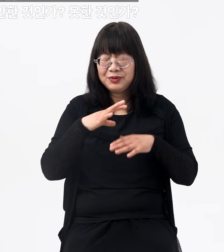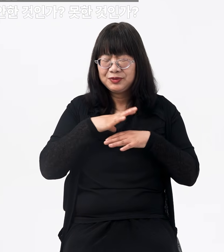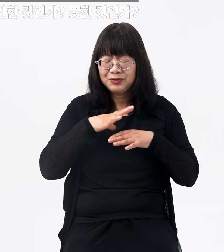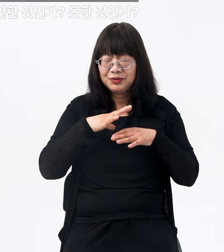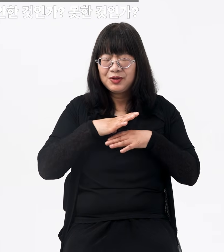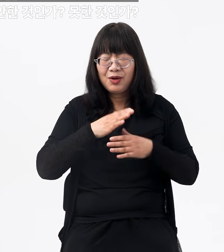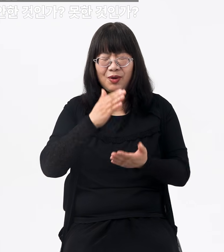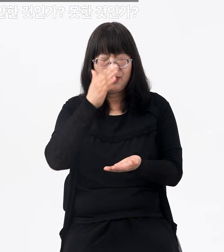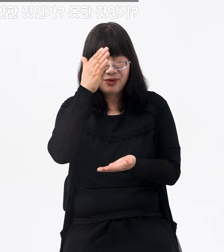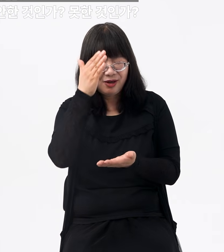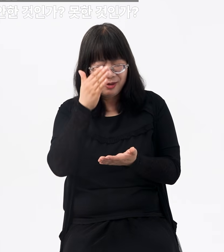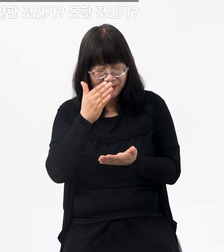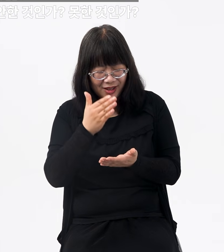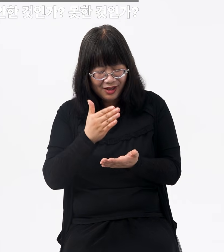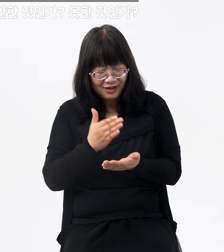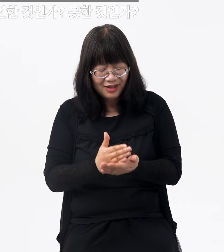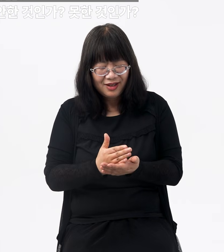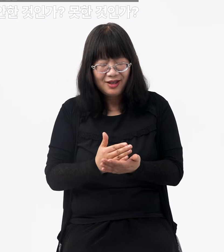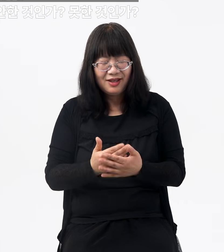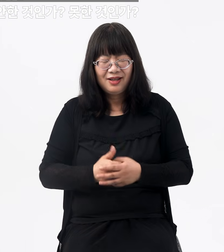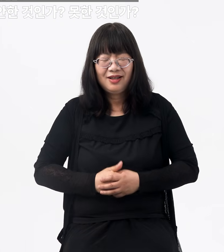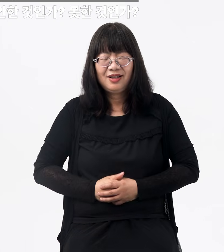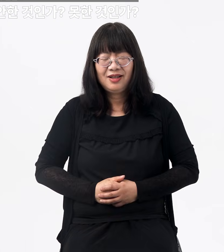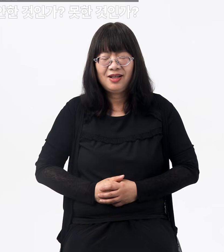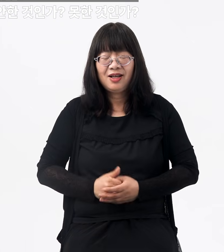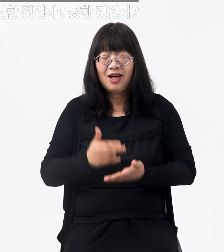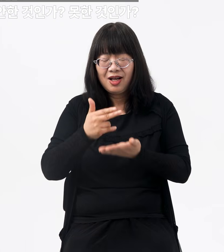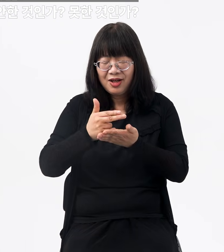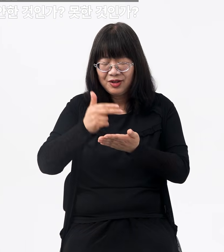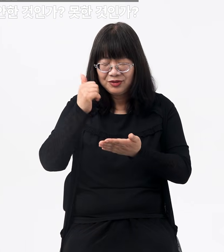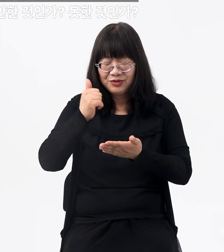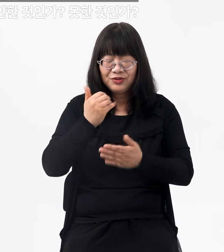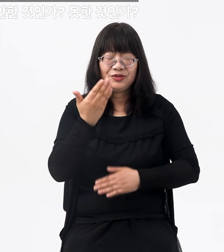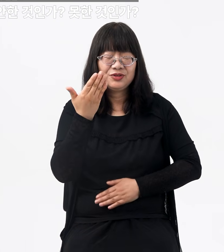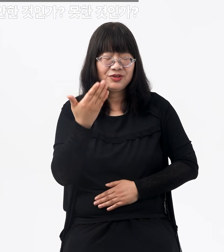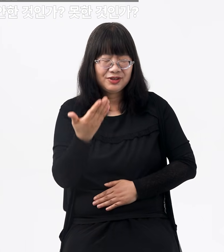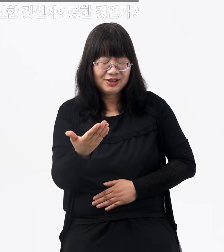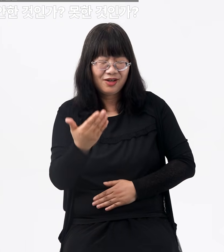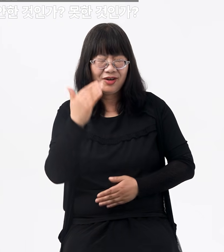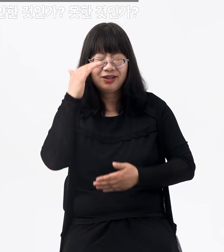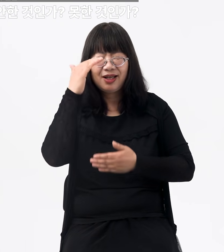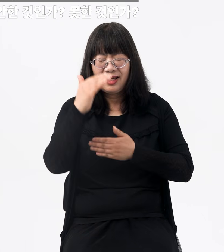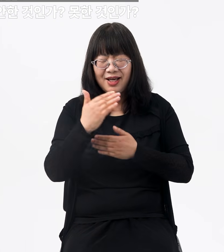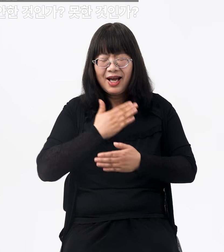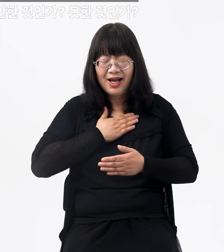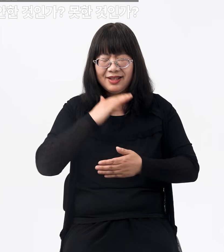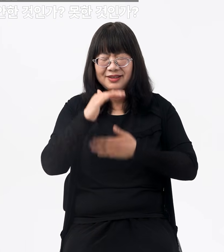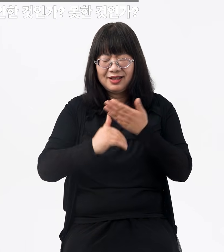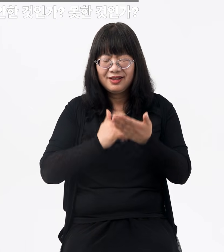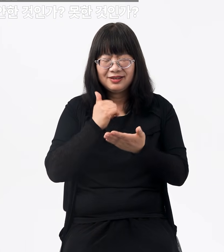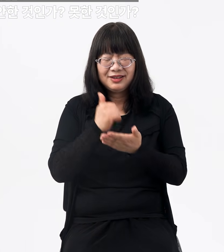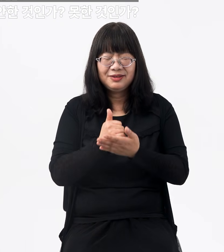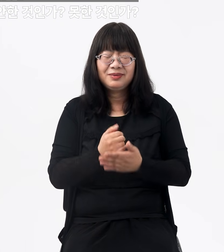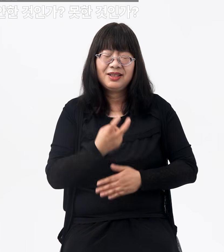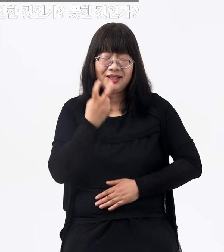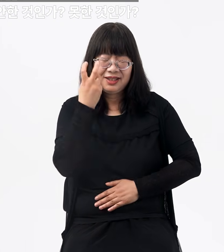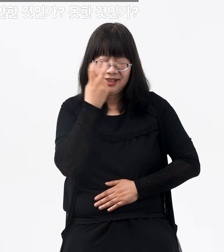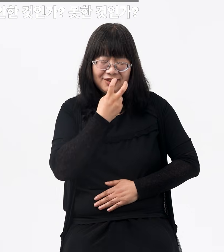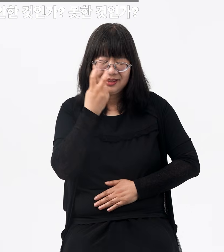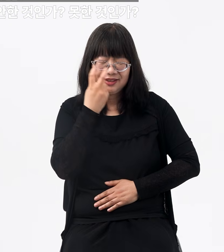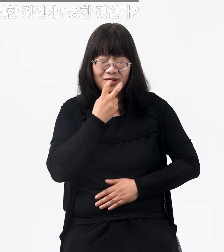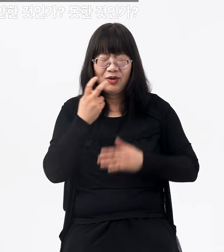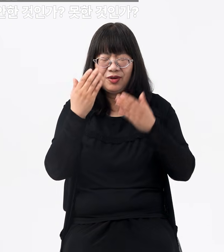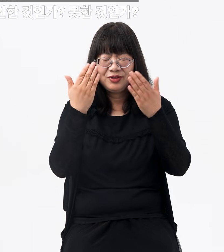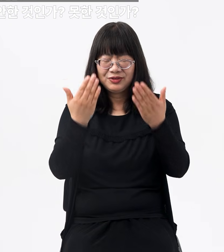아무것도 두려워 말라. 주 나의